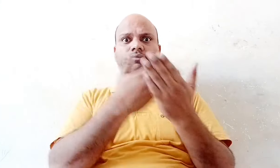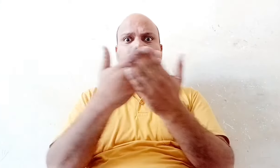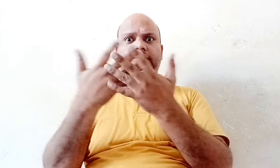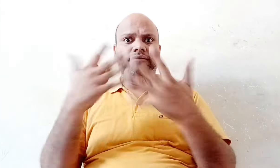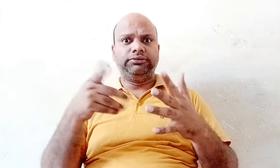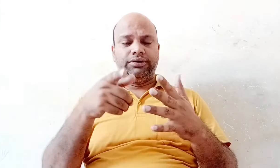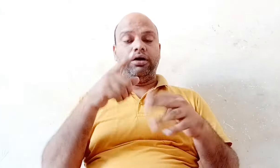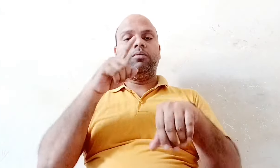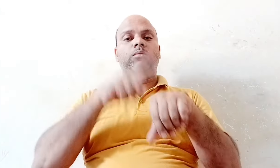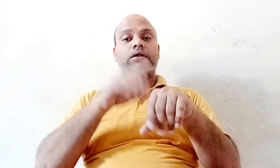Upalabda.